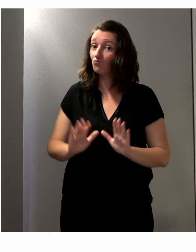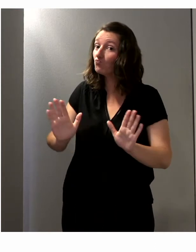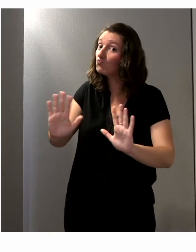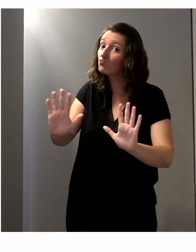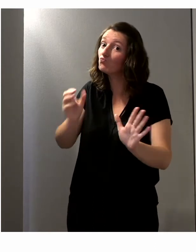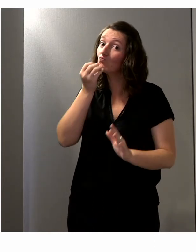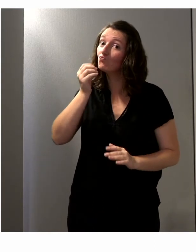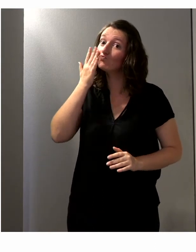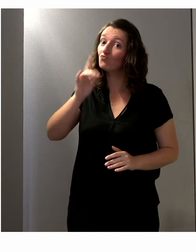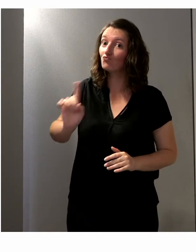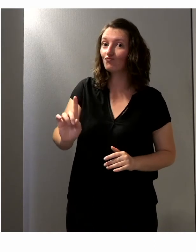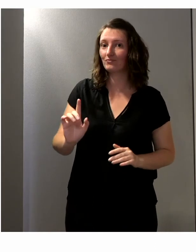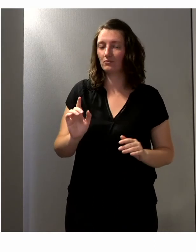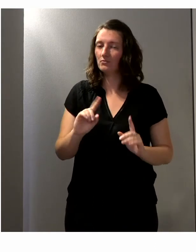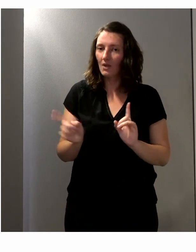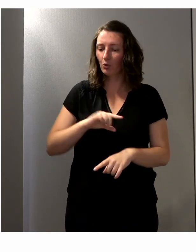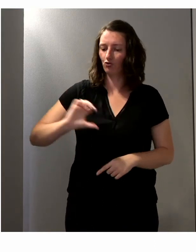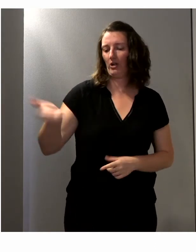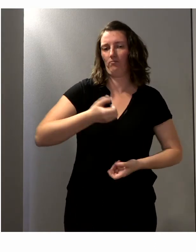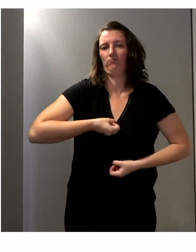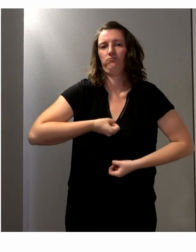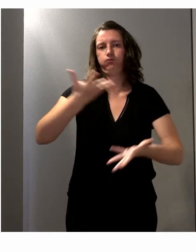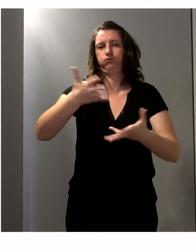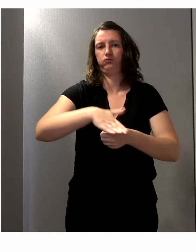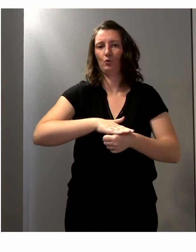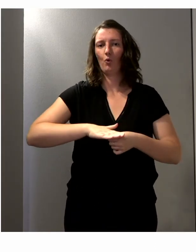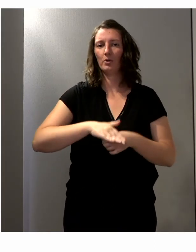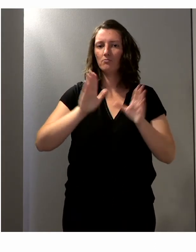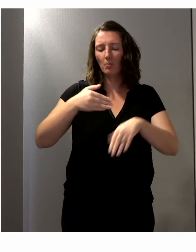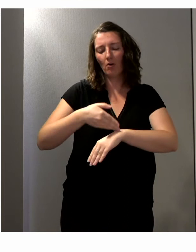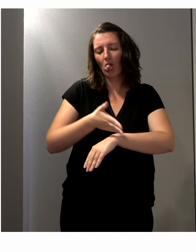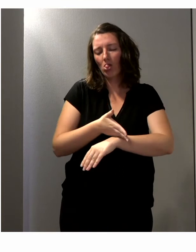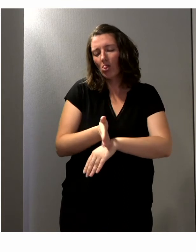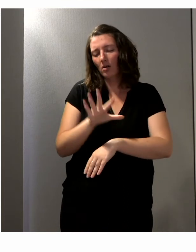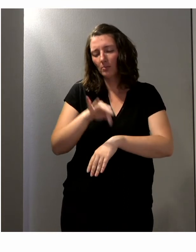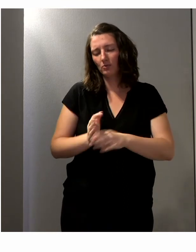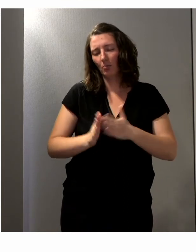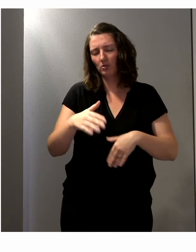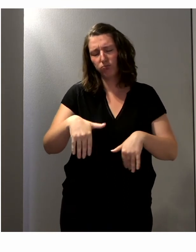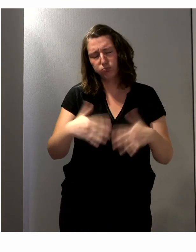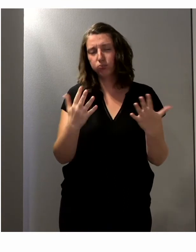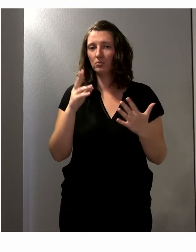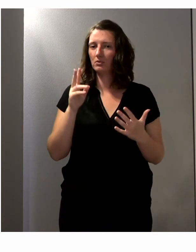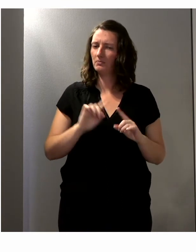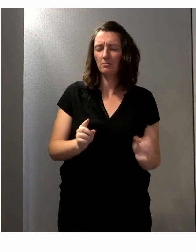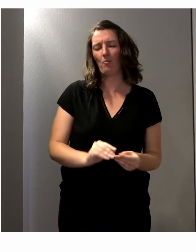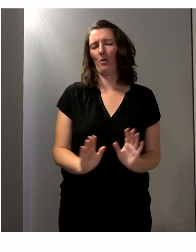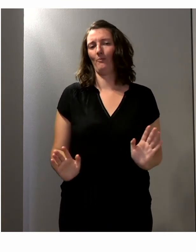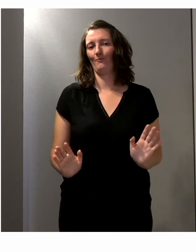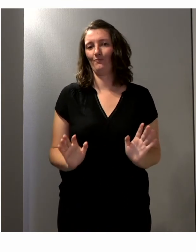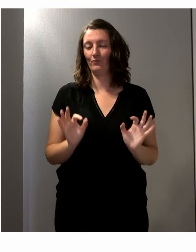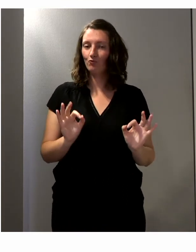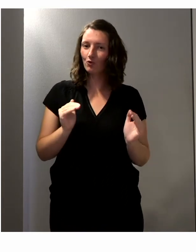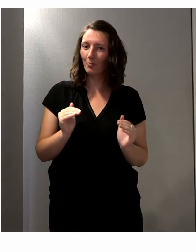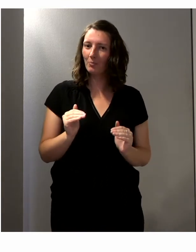Non, ne soyez pas désolé, il est important que chacun puisse dire ce qu'il a à dire, même si ça dépasse les 5 minutes, c'est vraiment pas un problème. Je retiens